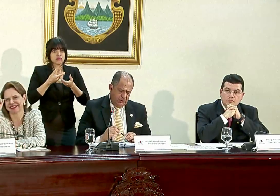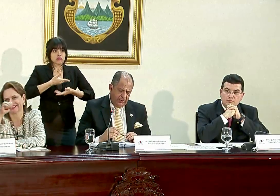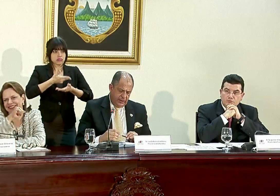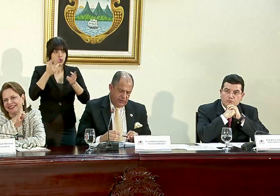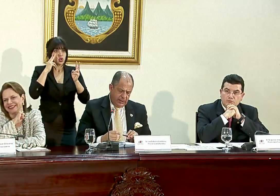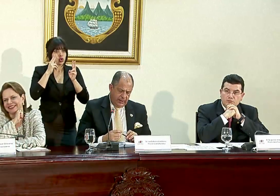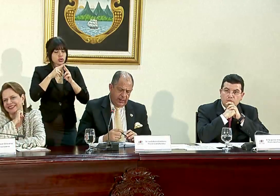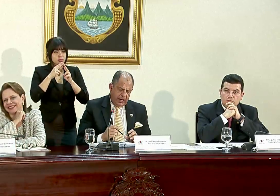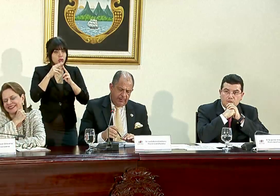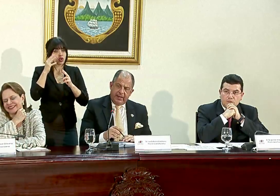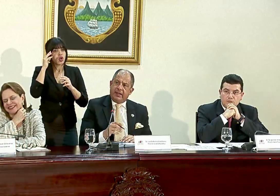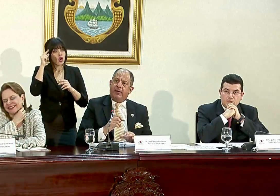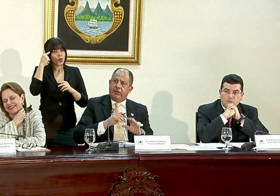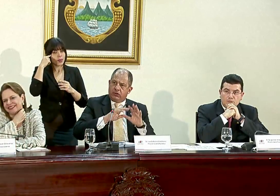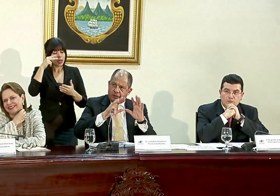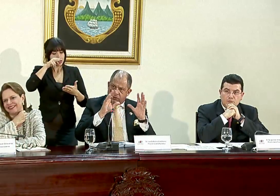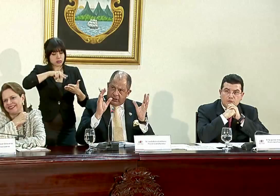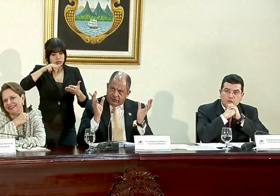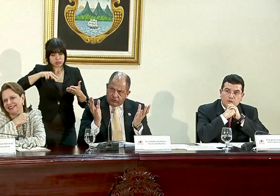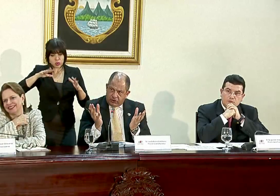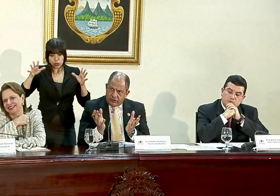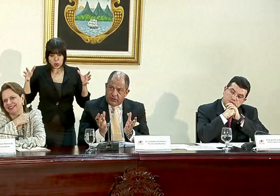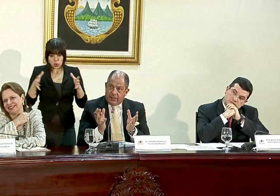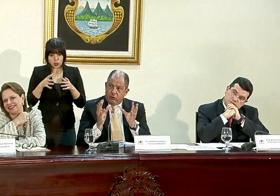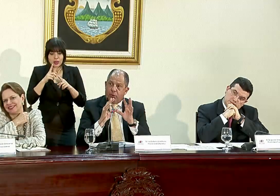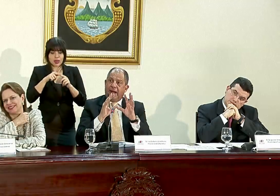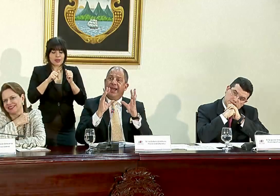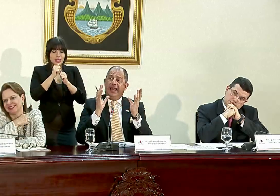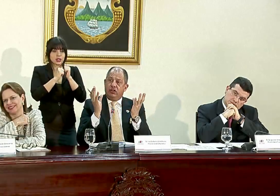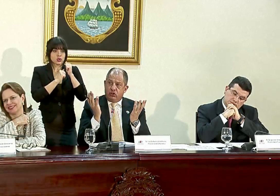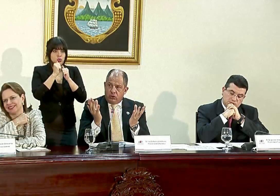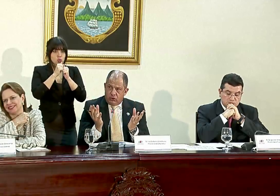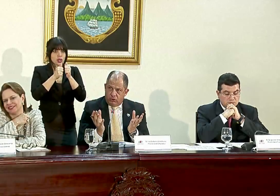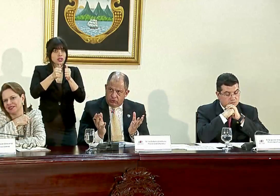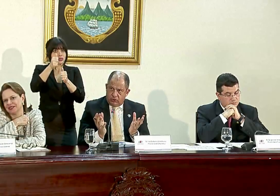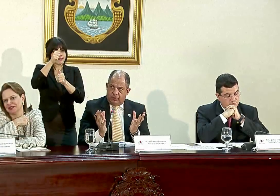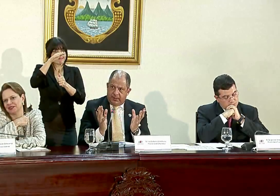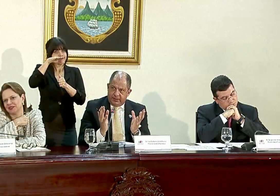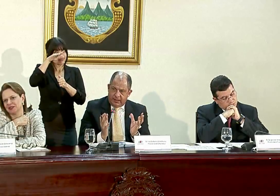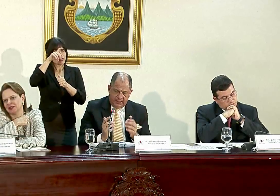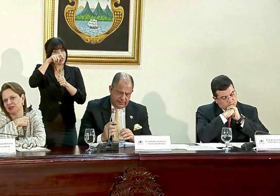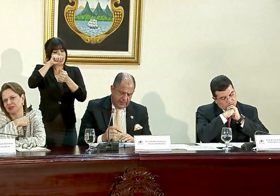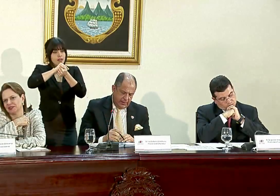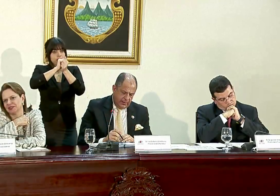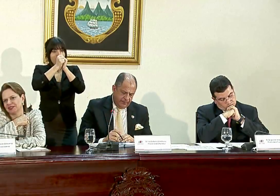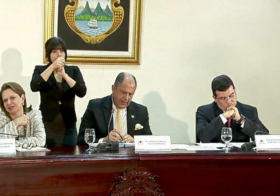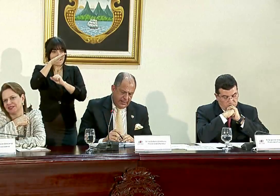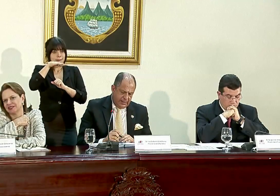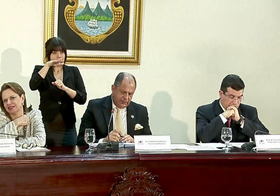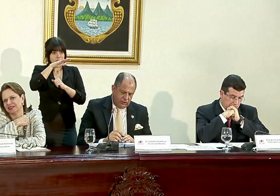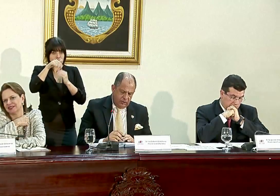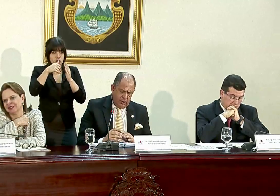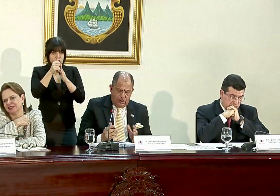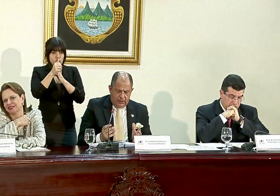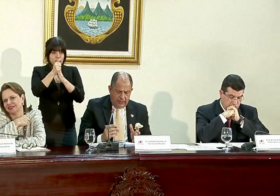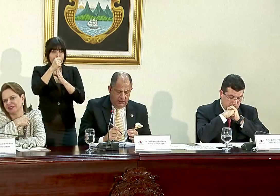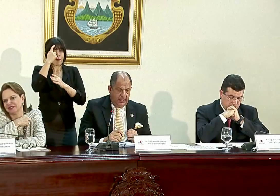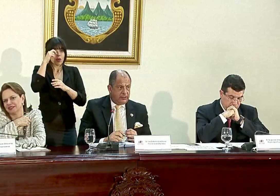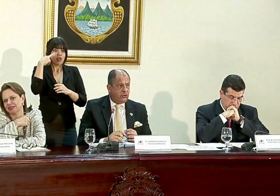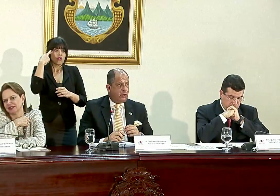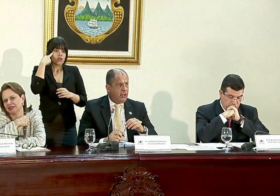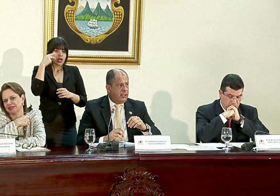del gobierno y que ameritaba entonces una reestructuración de la cúpula en su conjunto me parece que esa es la razón